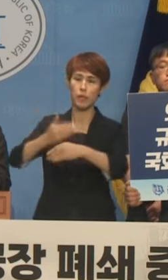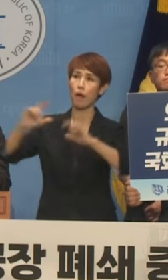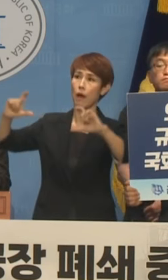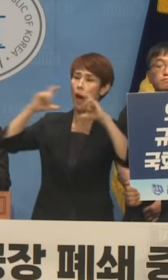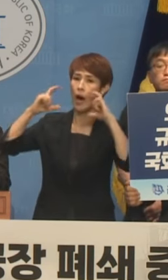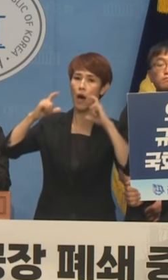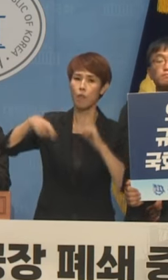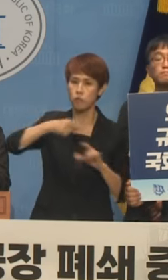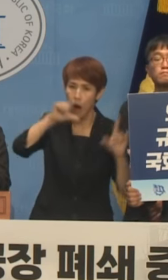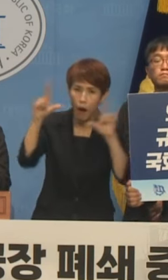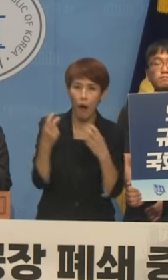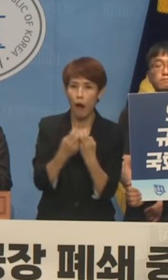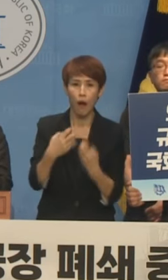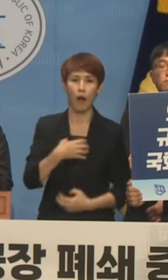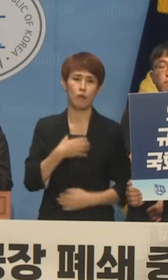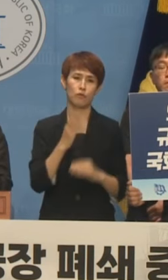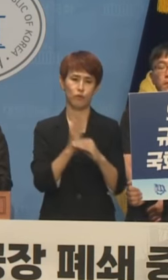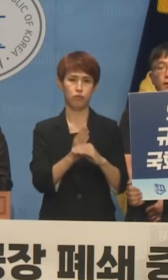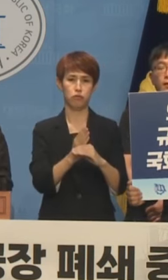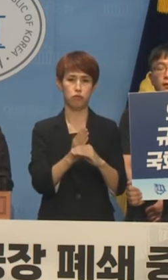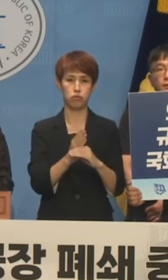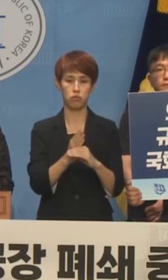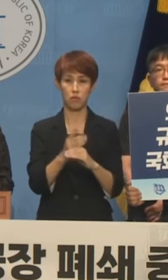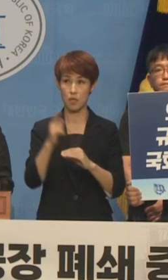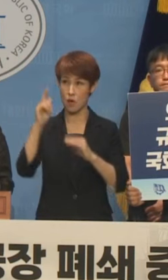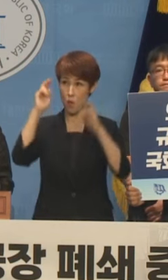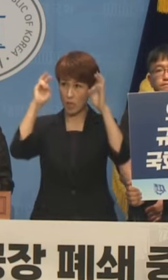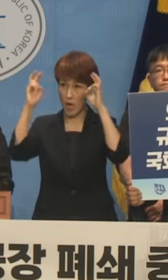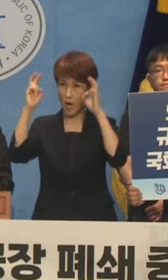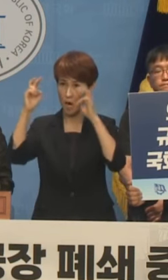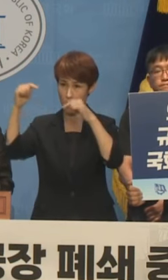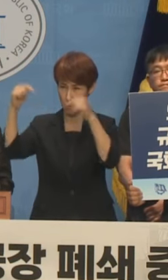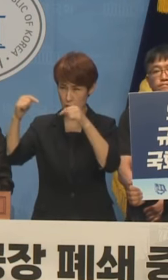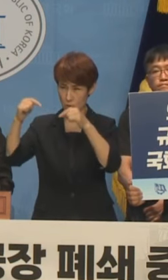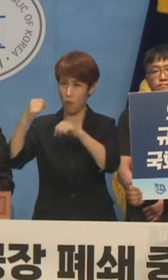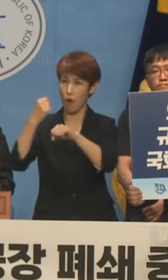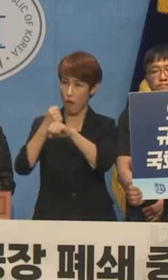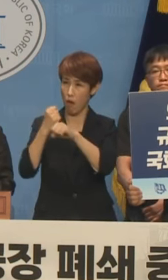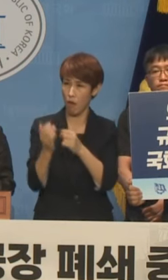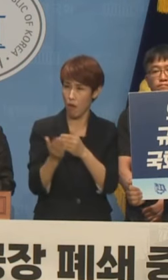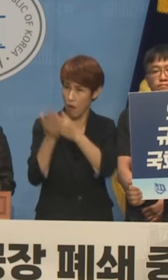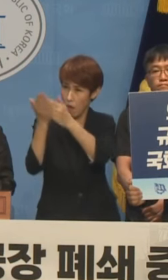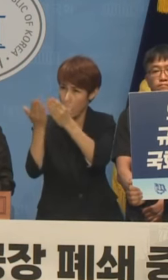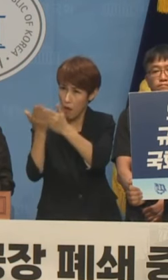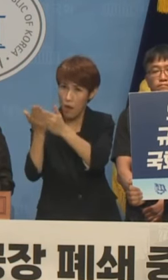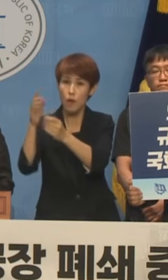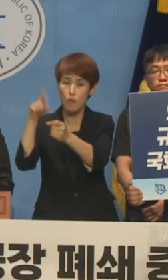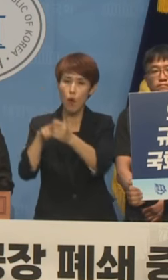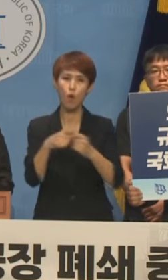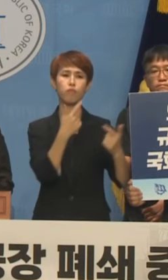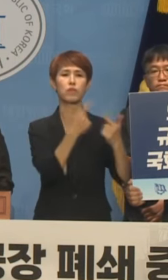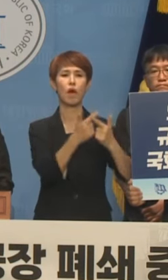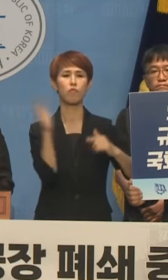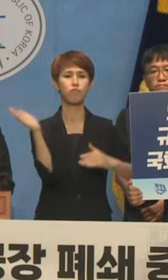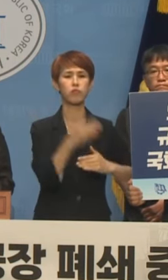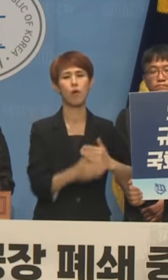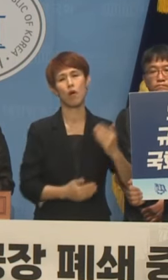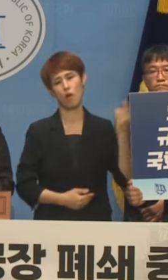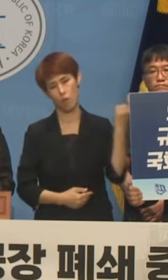생계를 위협받고 있습니다. 말레베어 본사의 협의를 촉구하기 위해서 먼 부산에서